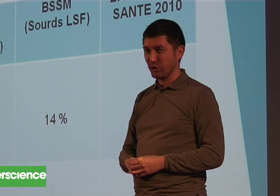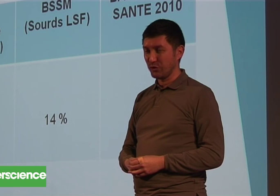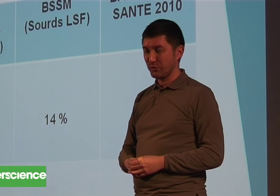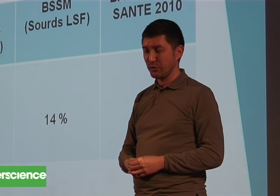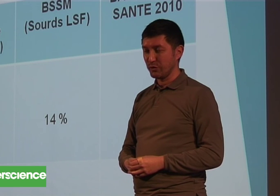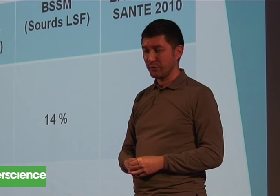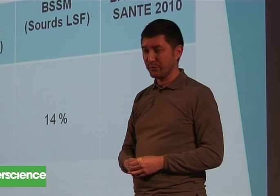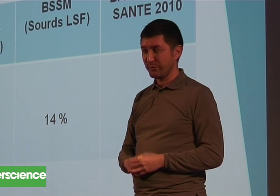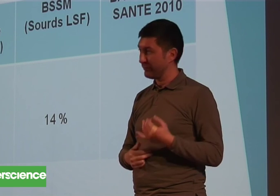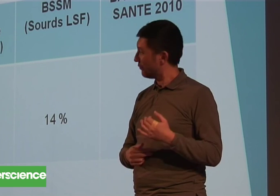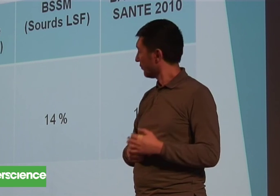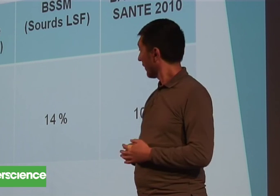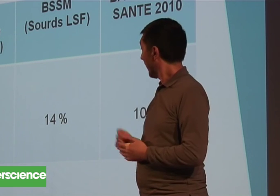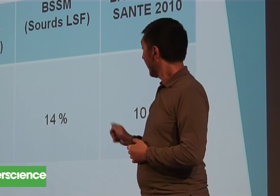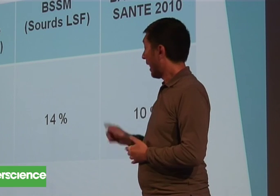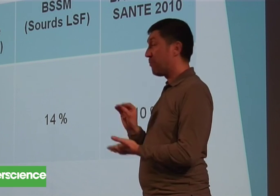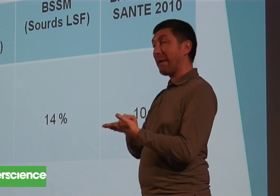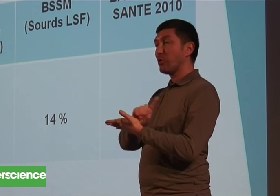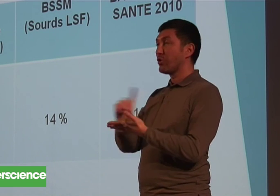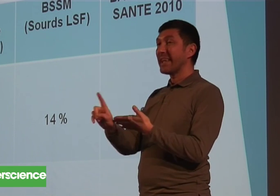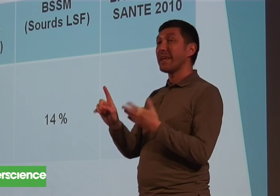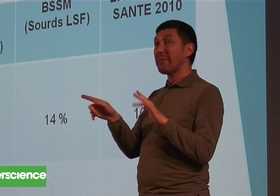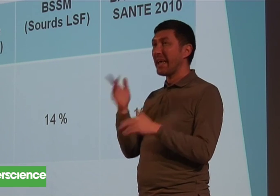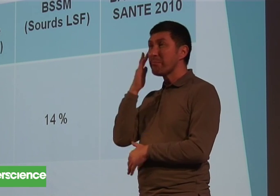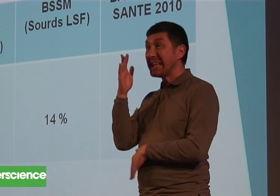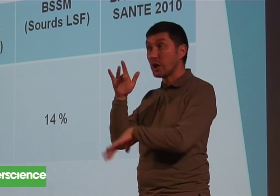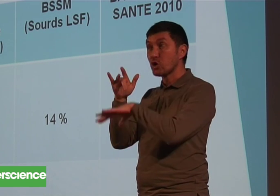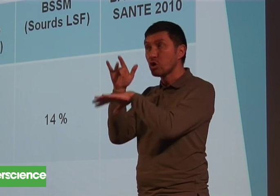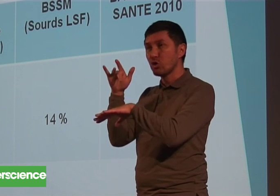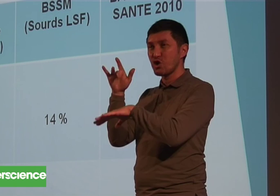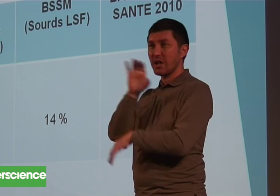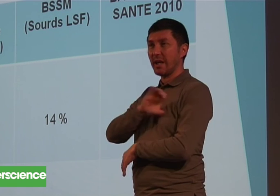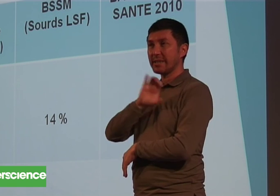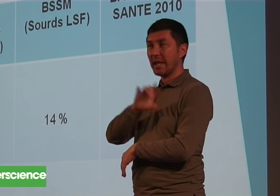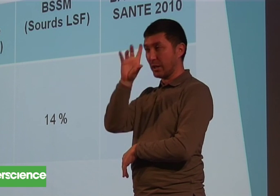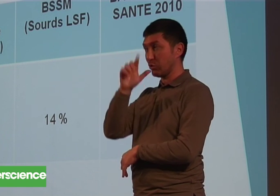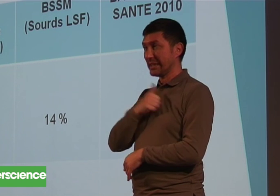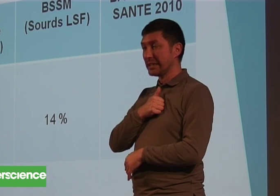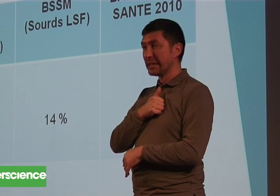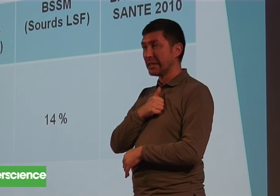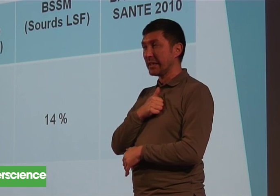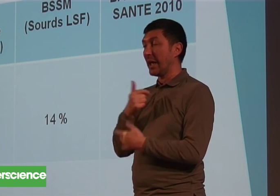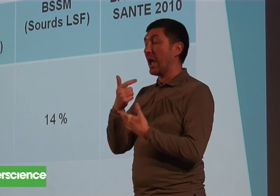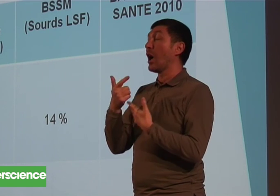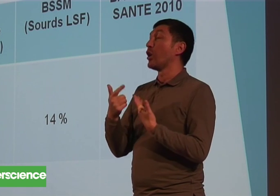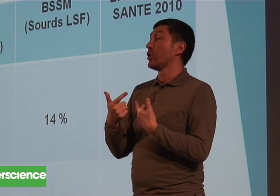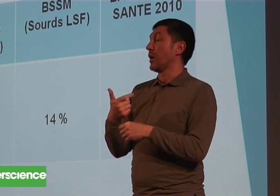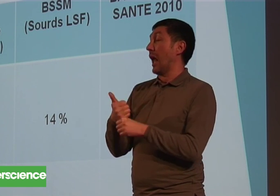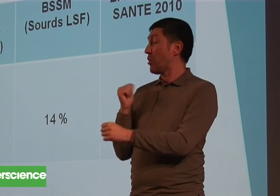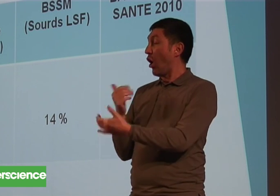mais on a interrogé aussi les personnes sur les tentatives de suicide. Alors, pas au cours des 12 derniers mois, mais au cours de la vie. Et